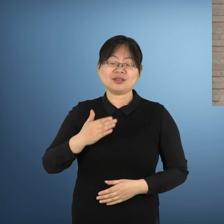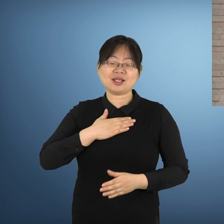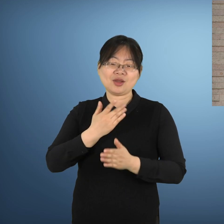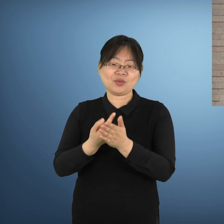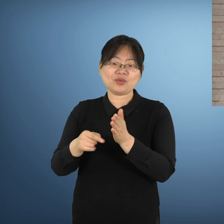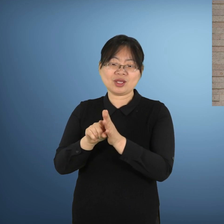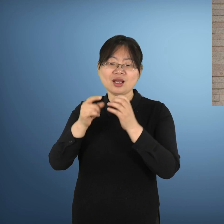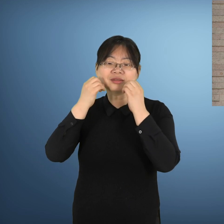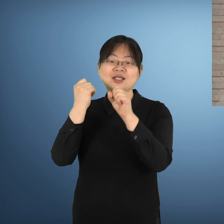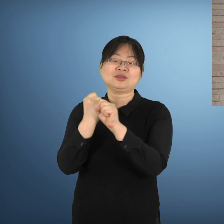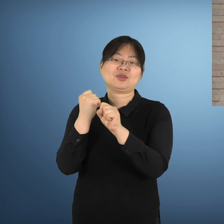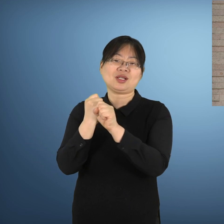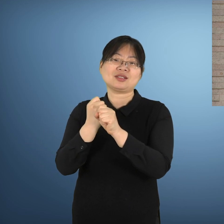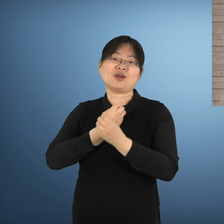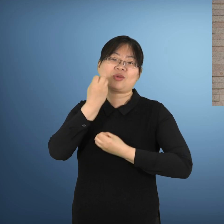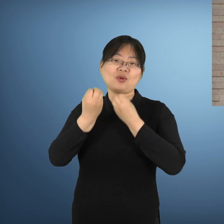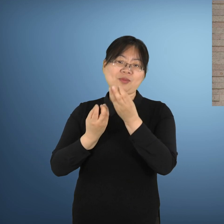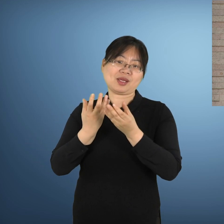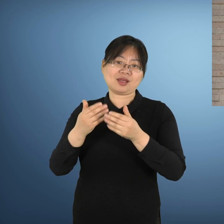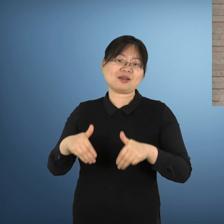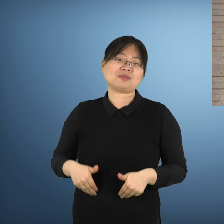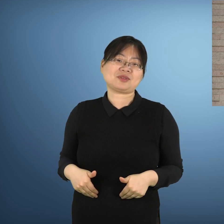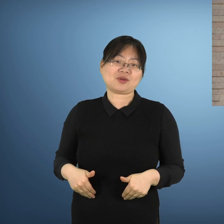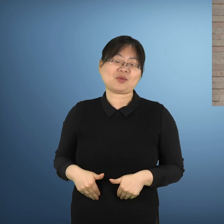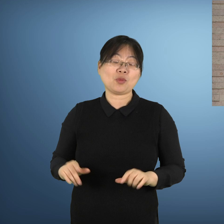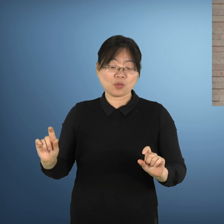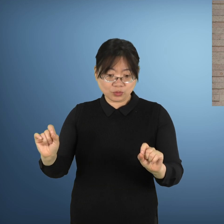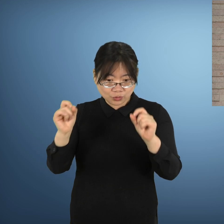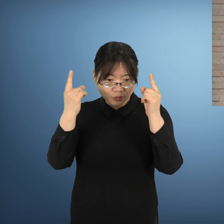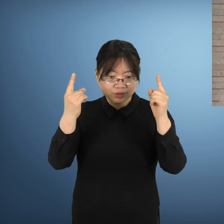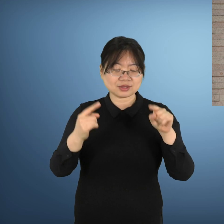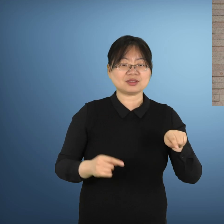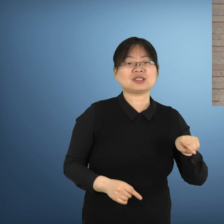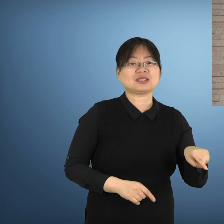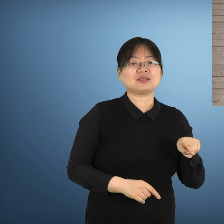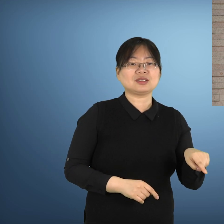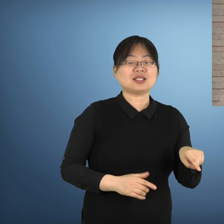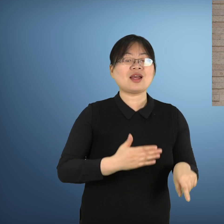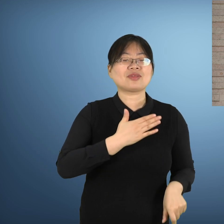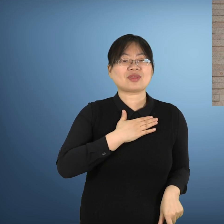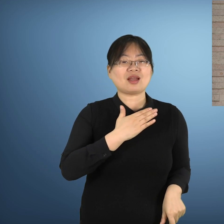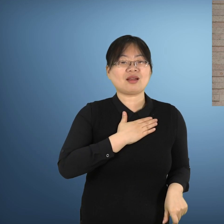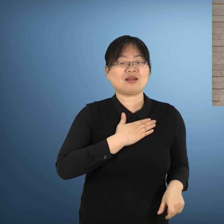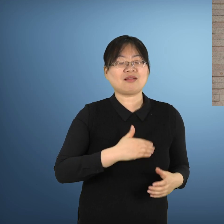위해 창조되었다는 고백이 한 켠 있어야 되고, 동시에 나는